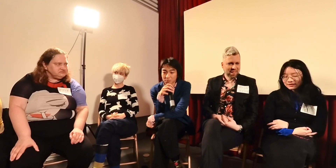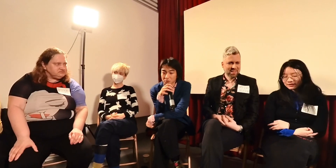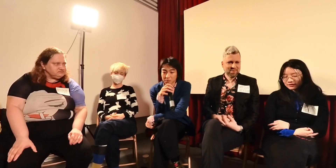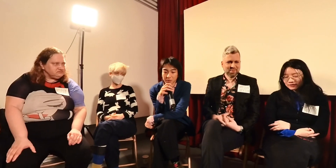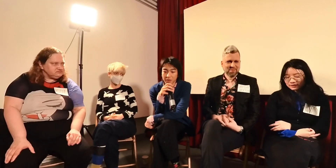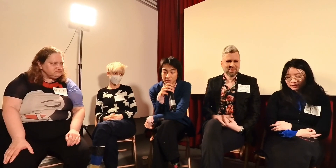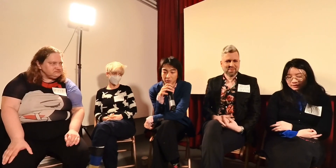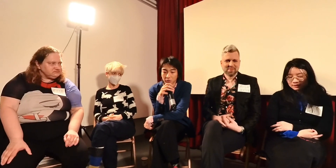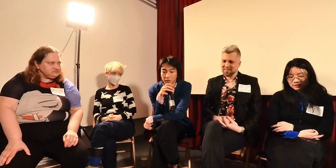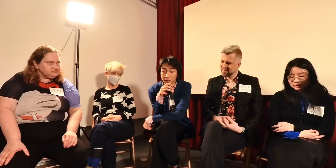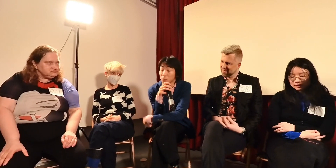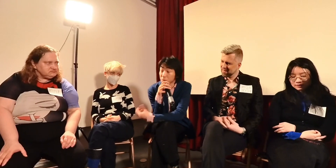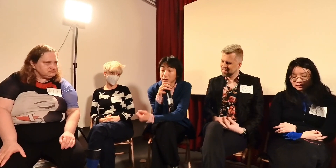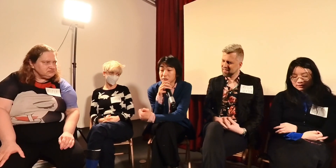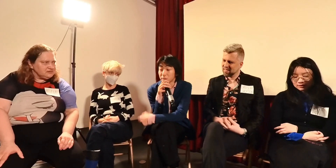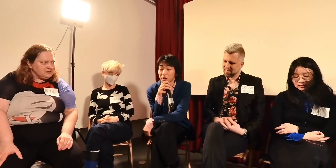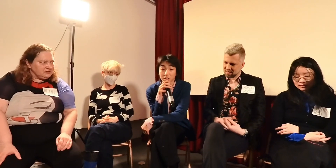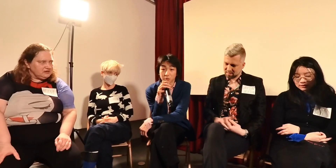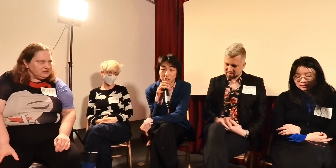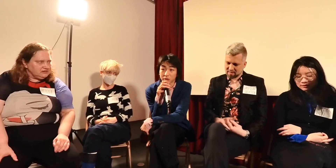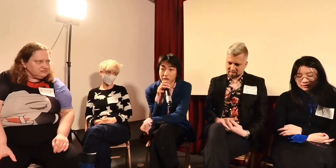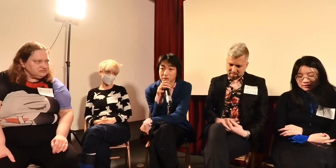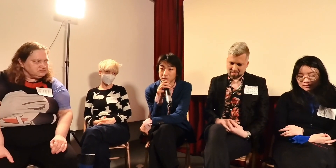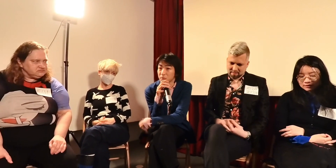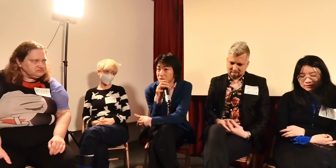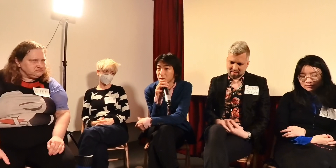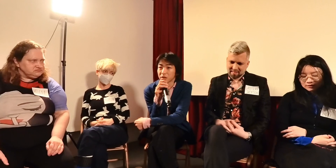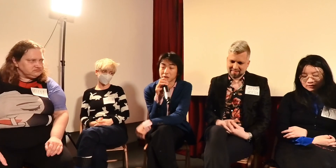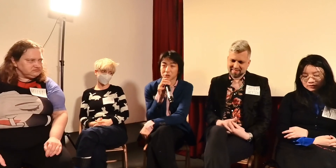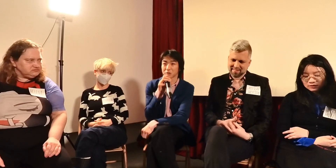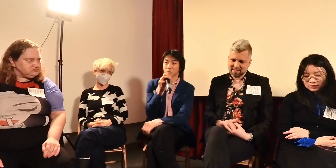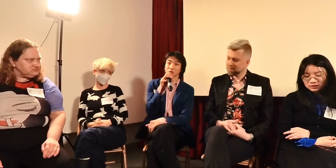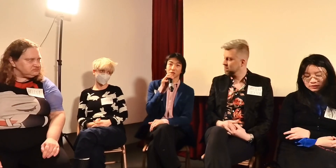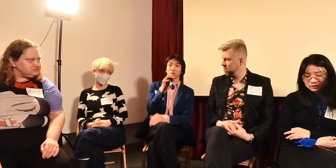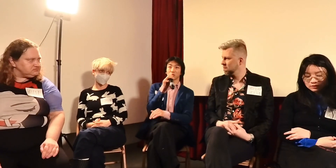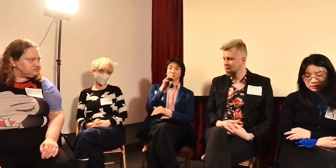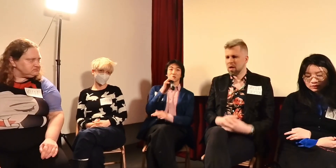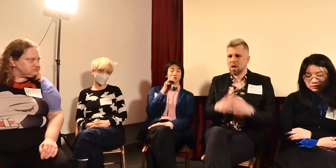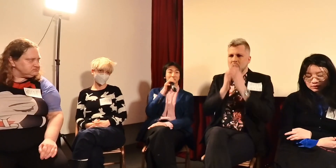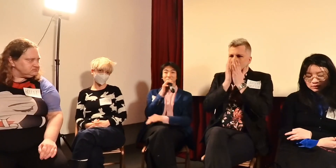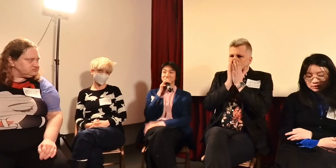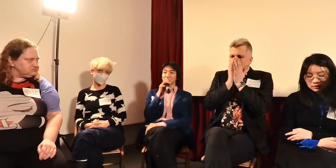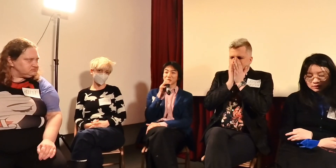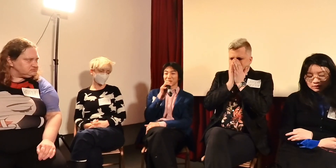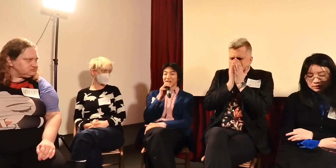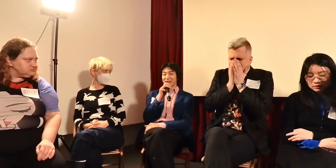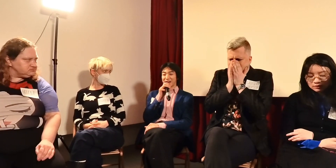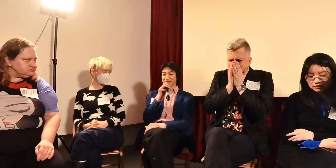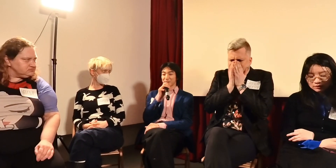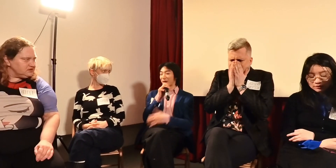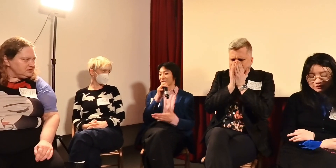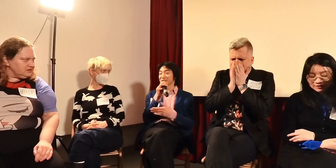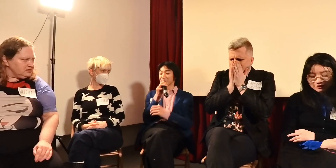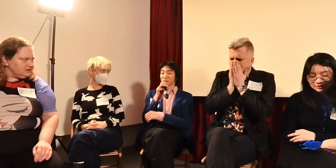Vlastně já působím jako umělec, nebo aspoň si to rád myslím, i když poslední dobou spíše vlastně nic netvořím